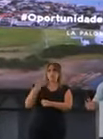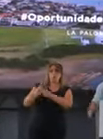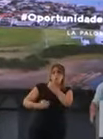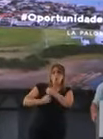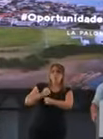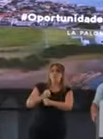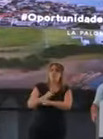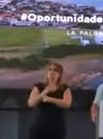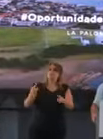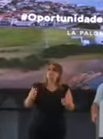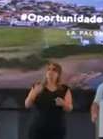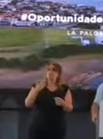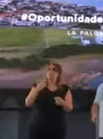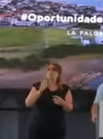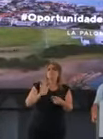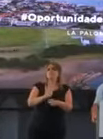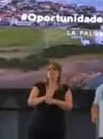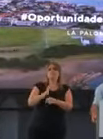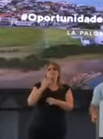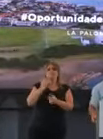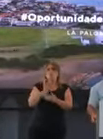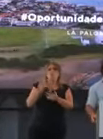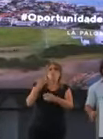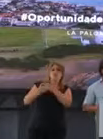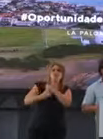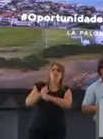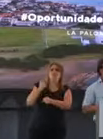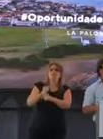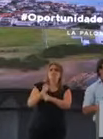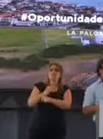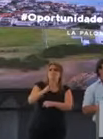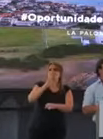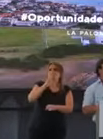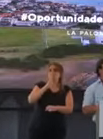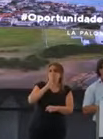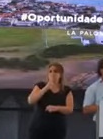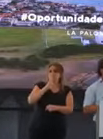4 años que no lucen. 4 años de trabajo muy silencioso.